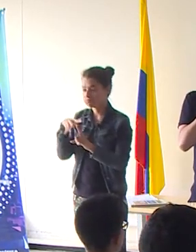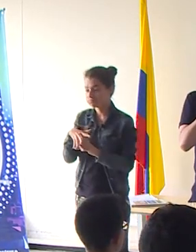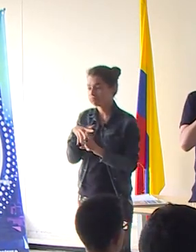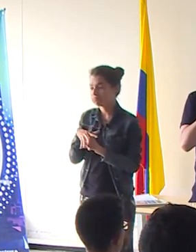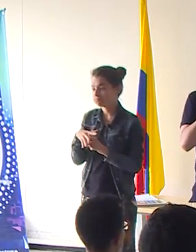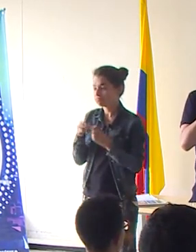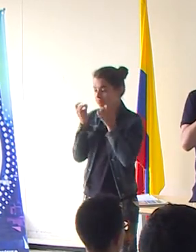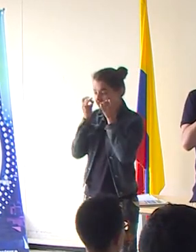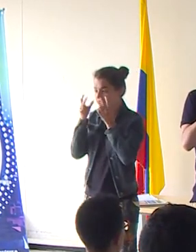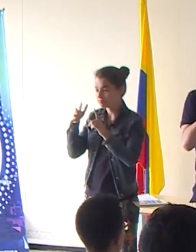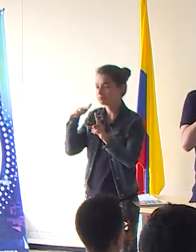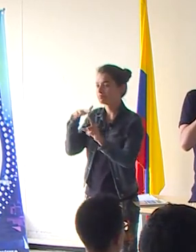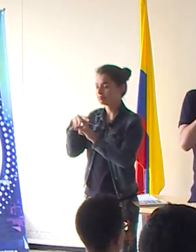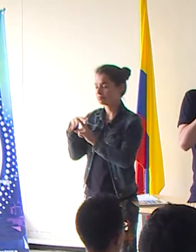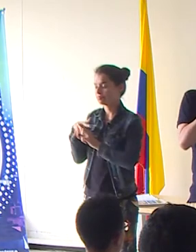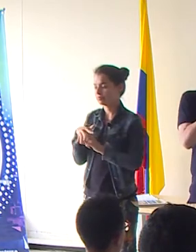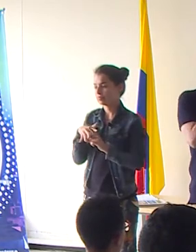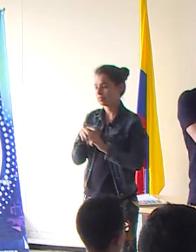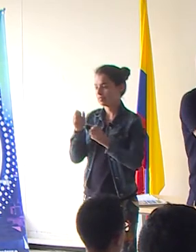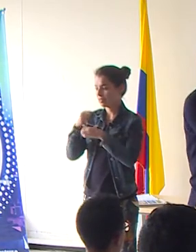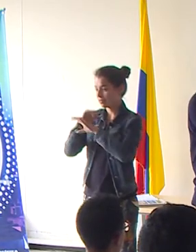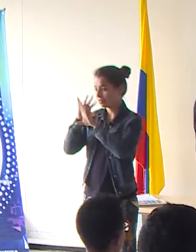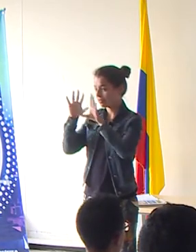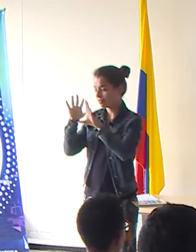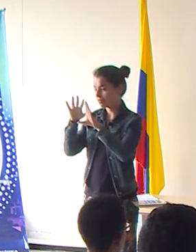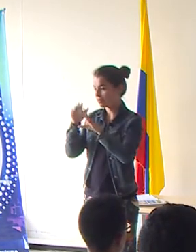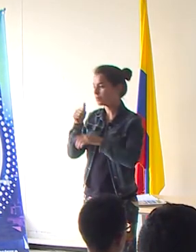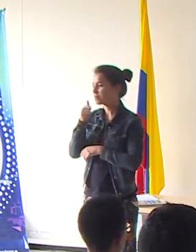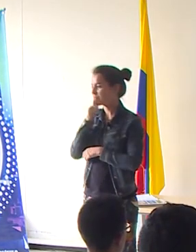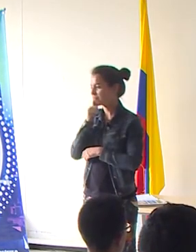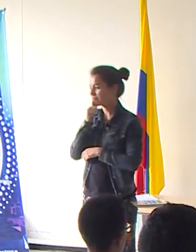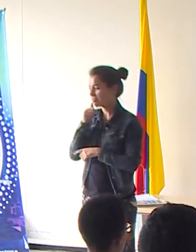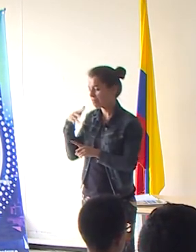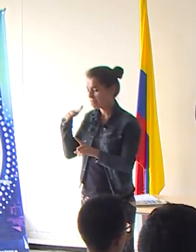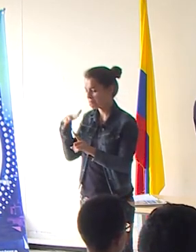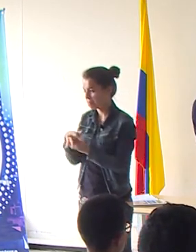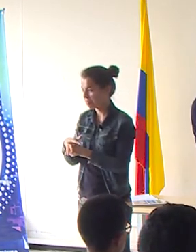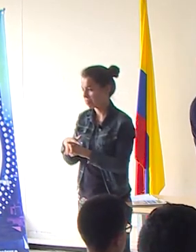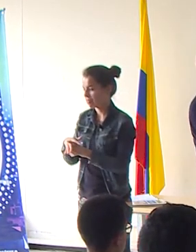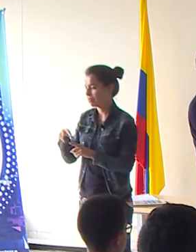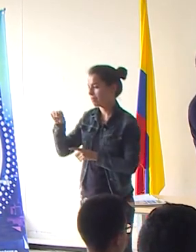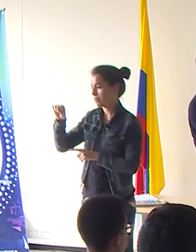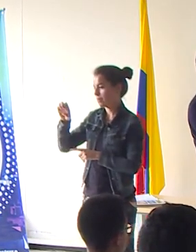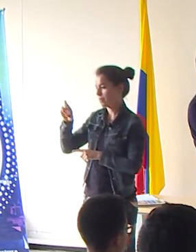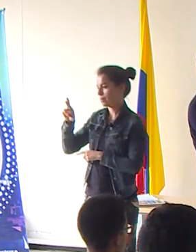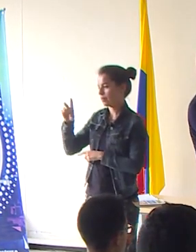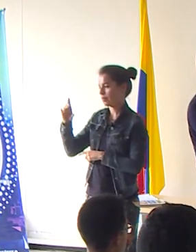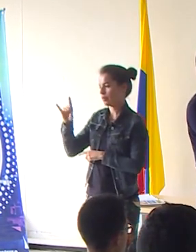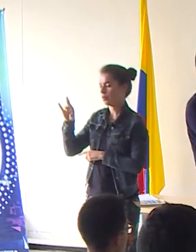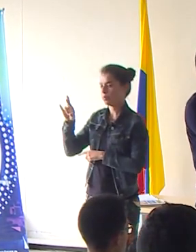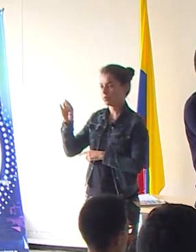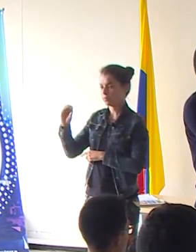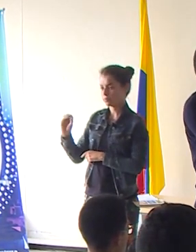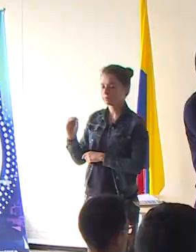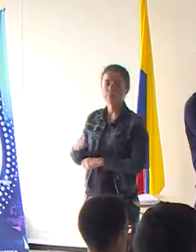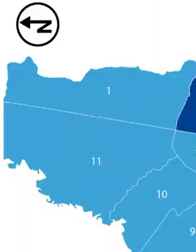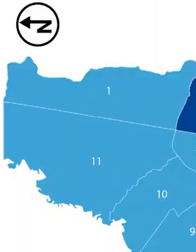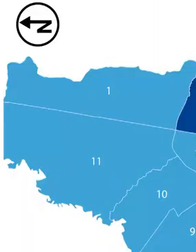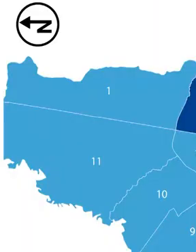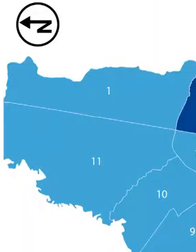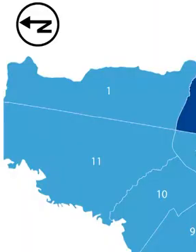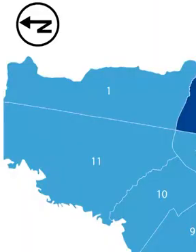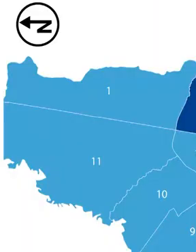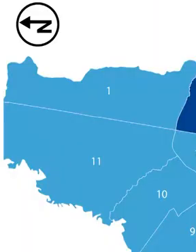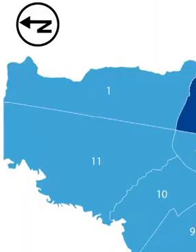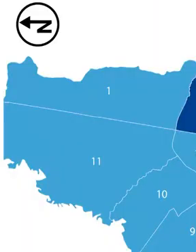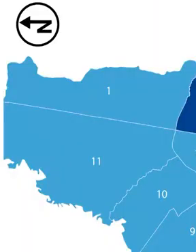o mayores concentraciones de mercurio bien hay una ciudad azul hay una